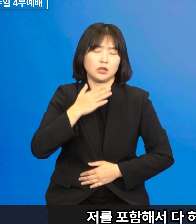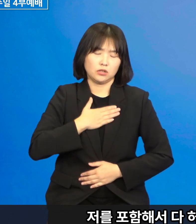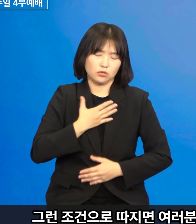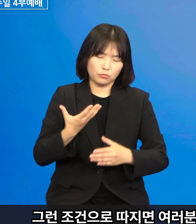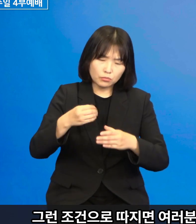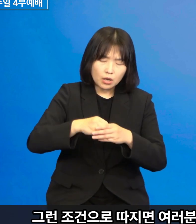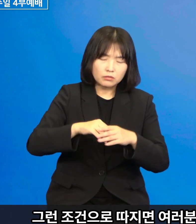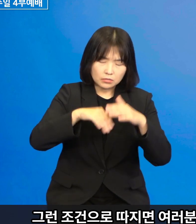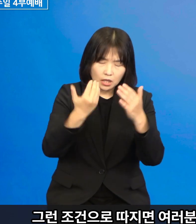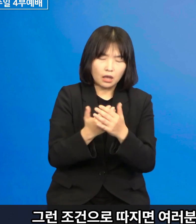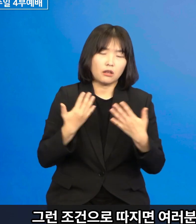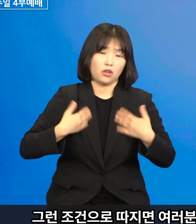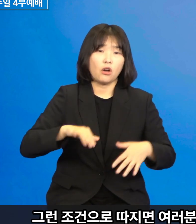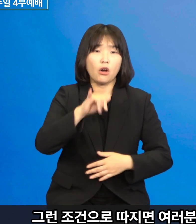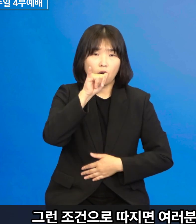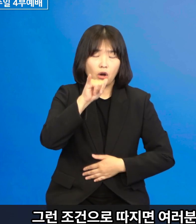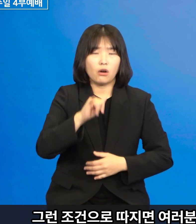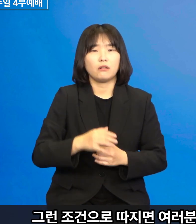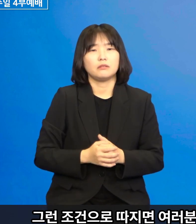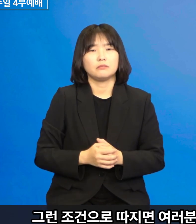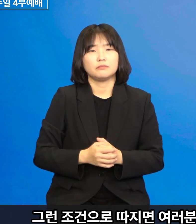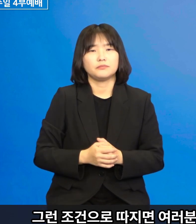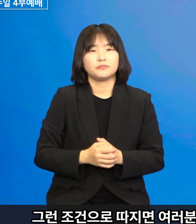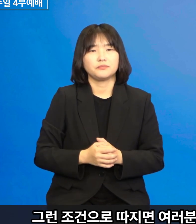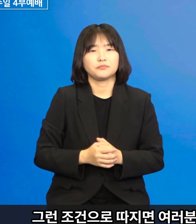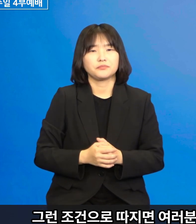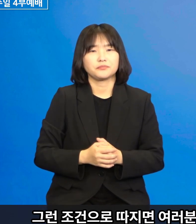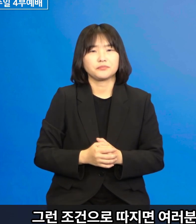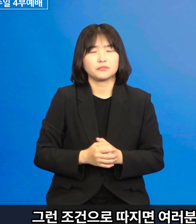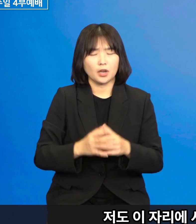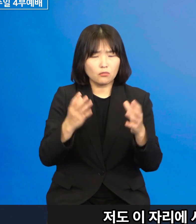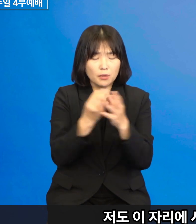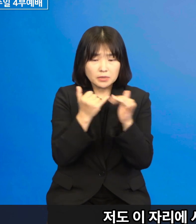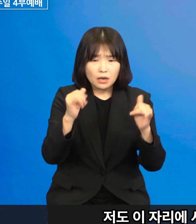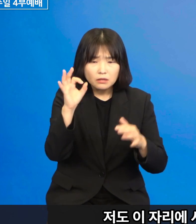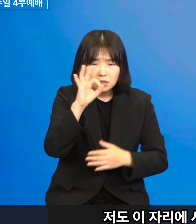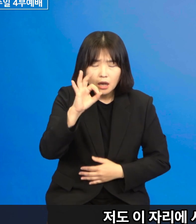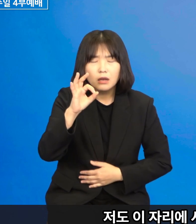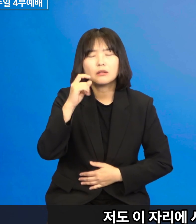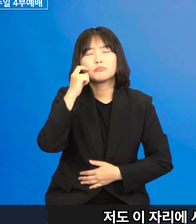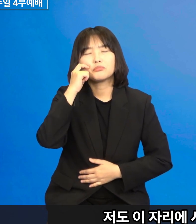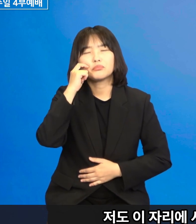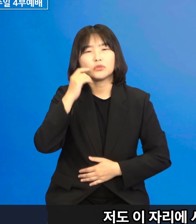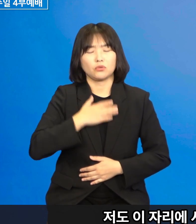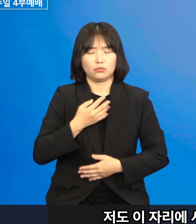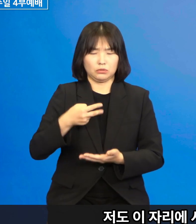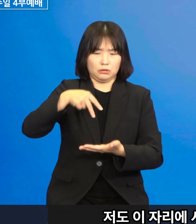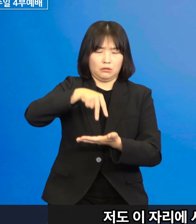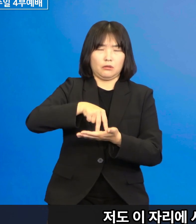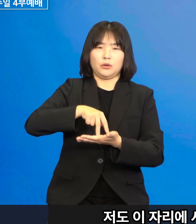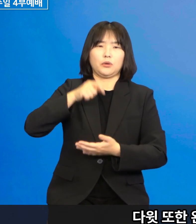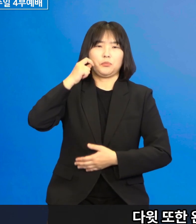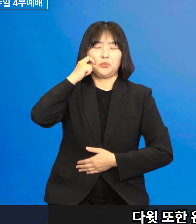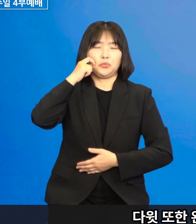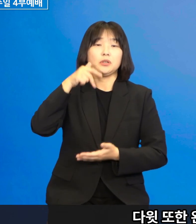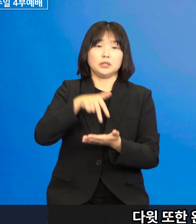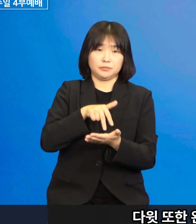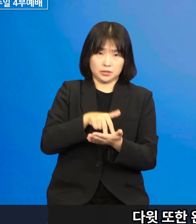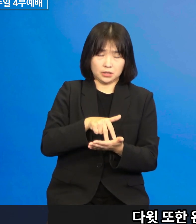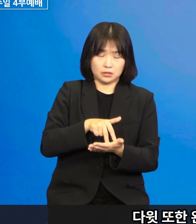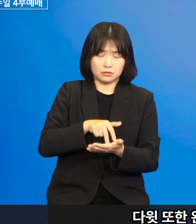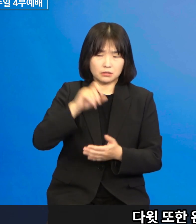있고 그런 조건을 따지면 여러분 설 수 있는 사람은 아무도 없습니다. 저도 이 자리에 서질 못하는 사람이에요.